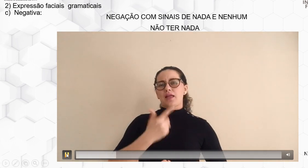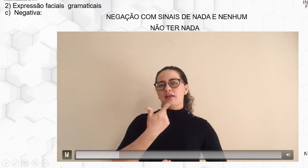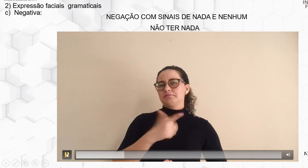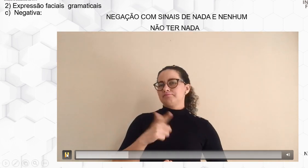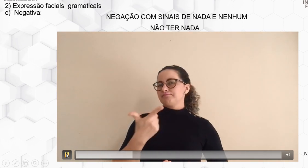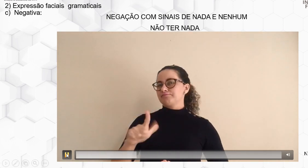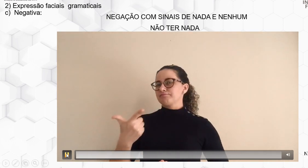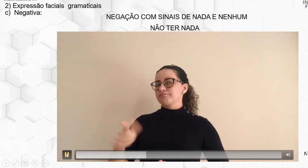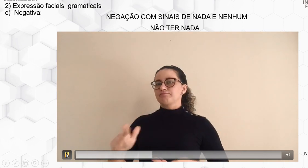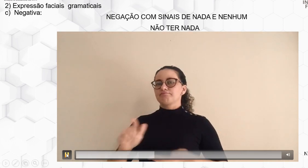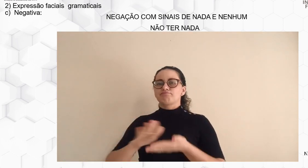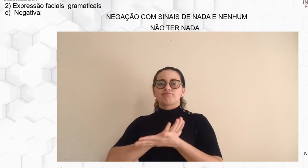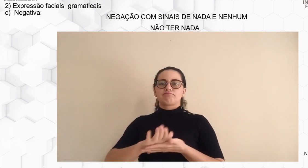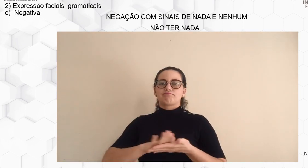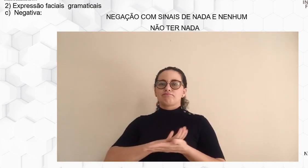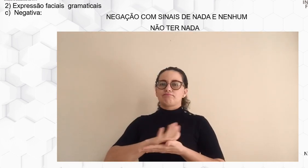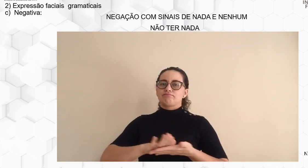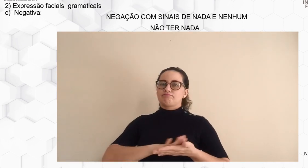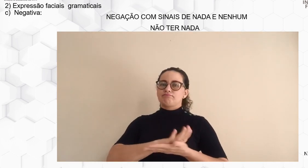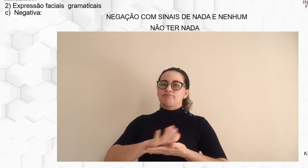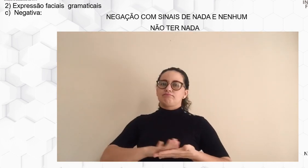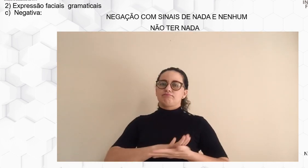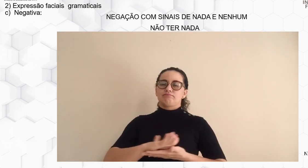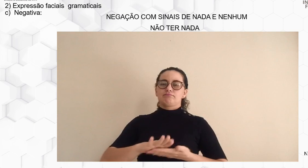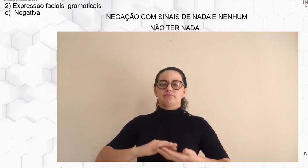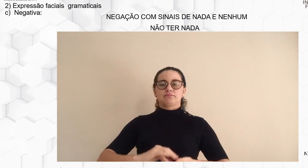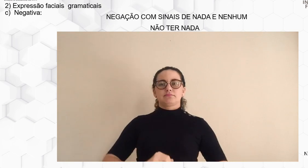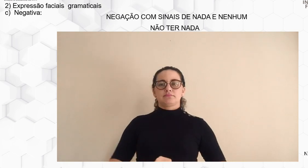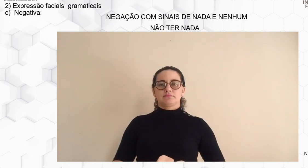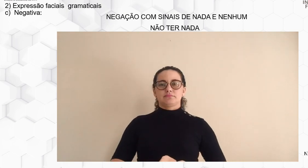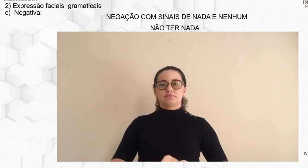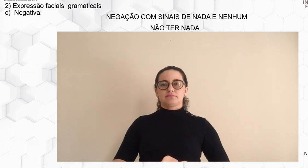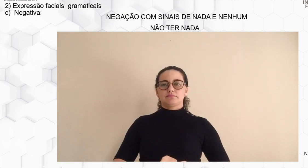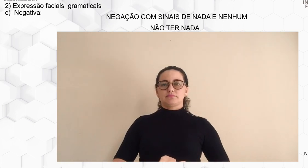Né? Traduzindo para o português, fica não tenho.